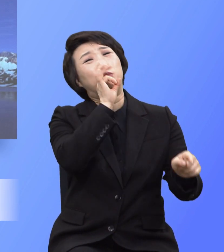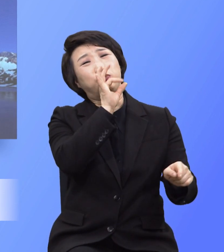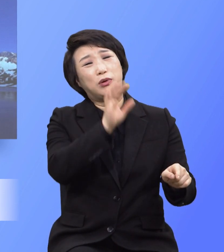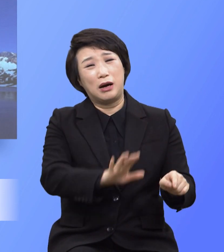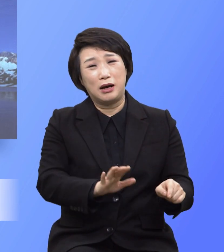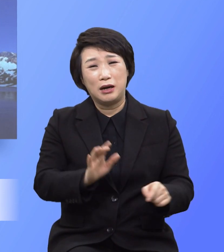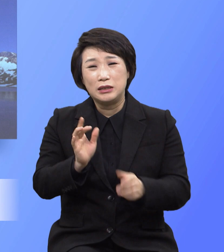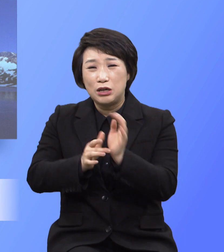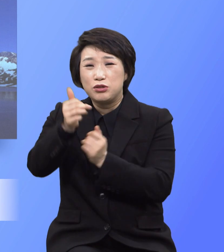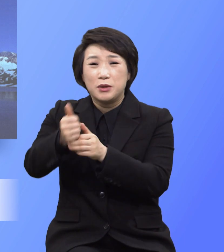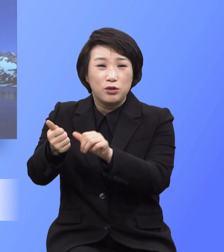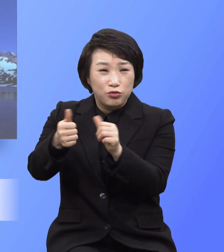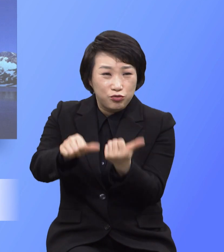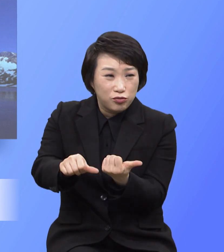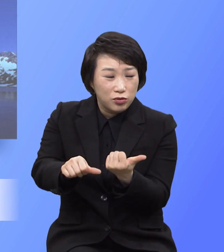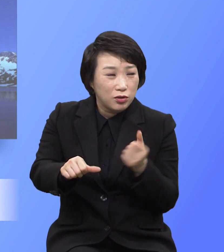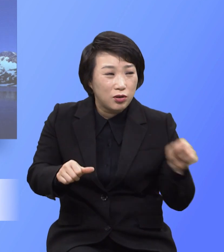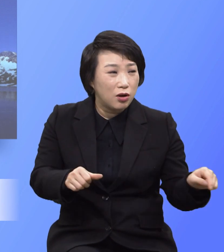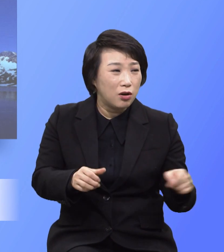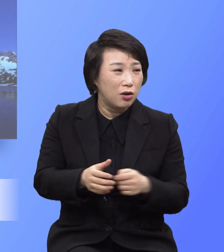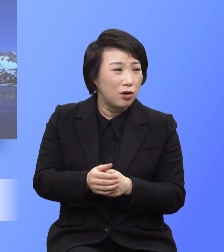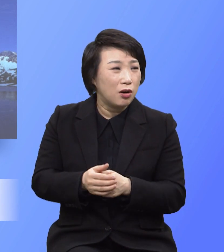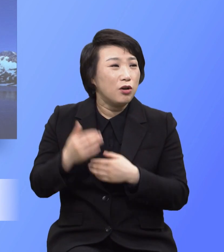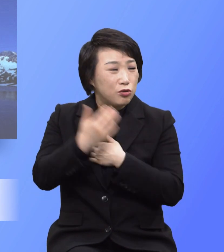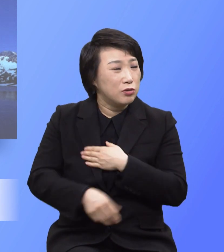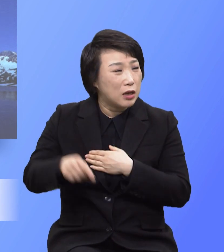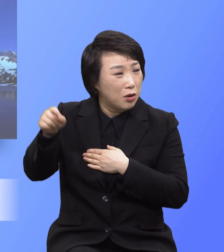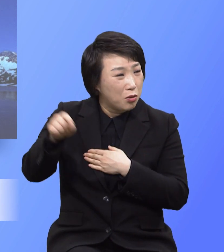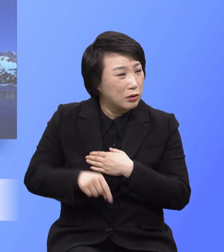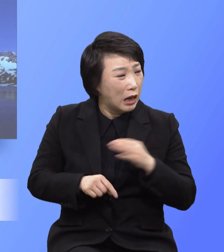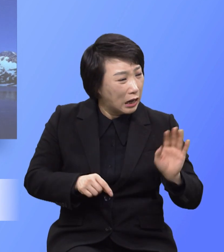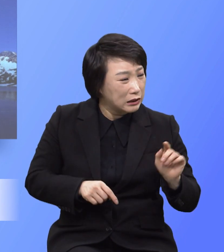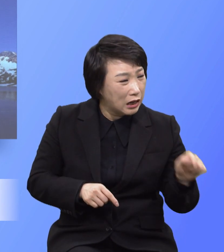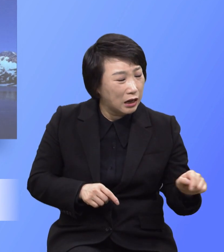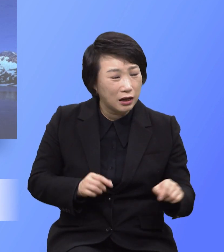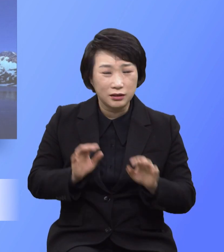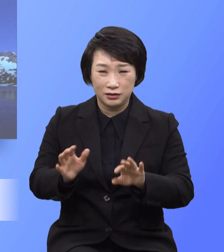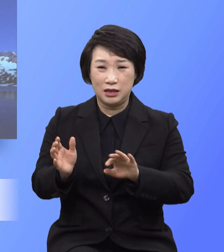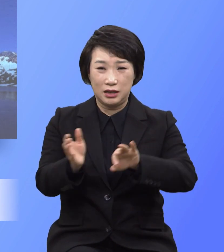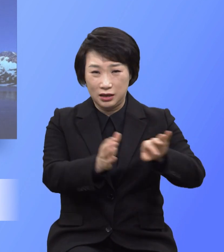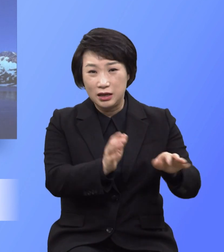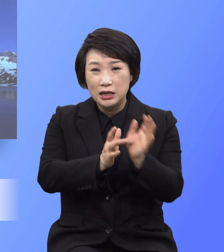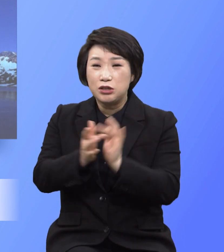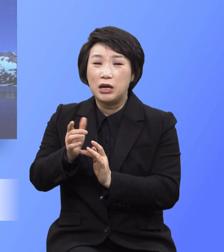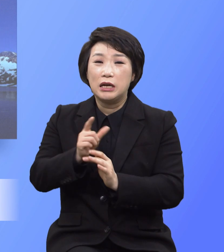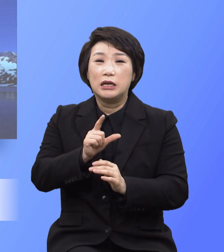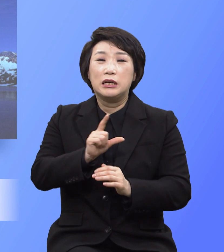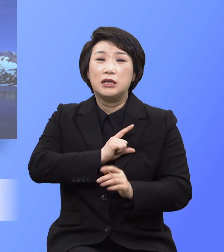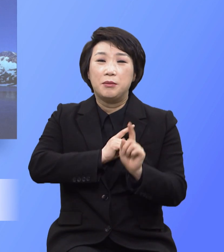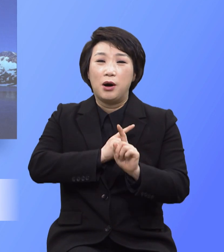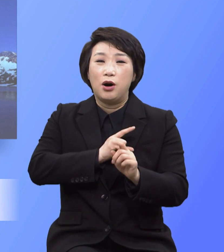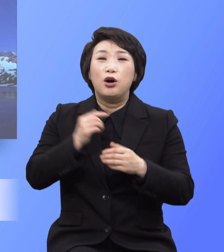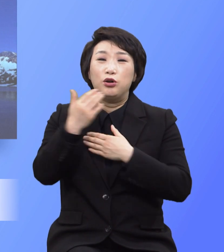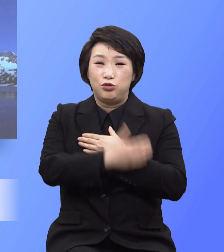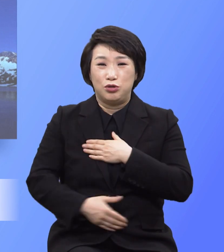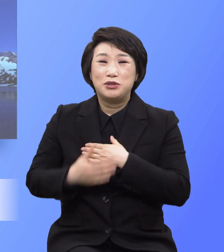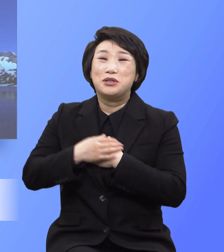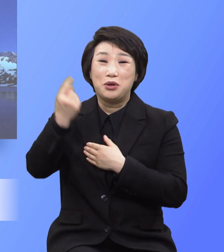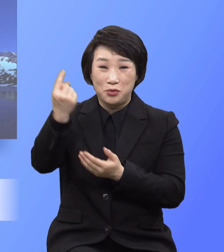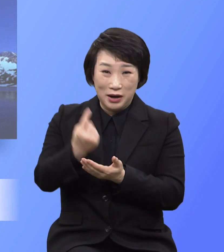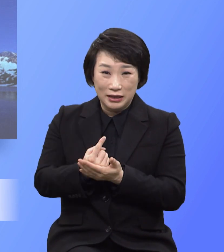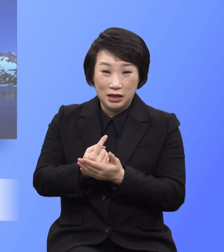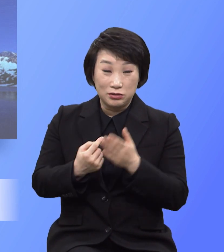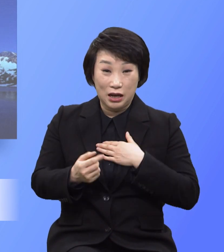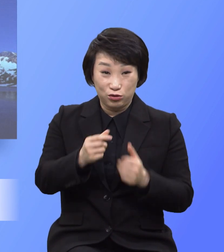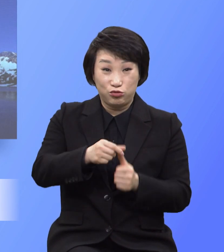죽을 예수가 없기 때문에, 그러나 예수라는 이름 속에는 죽을 육신이 있다 이 말입니다.